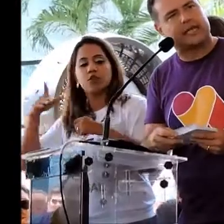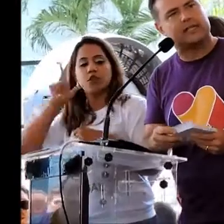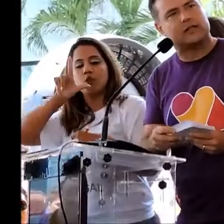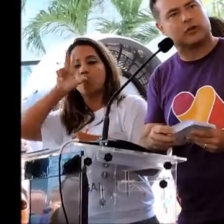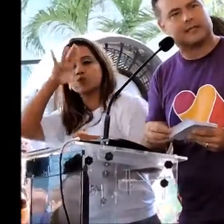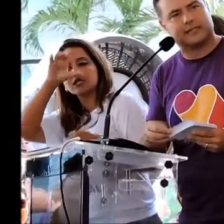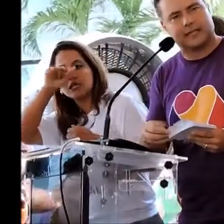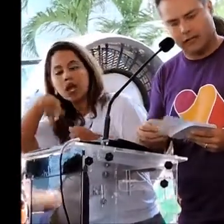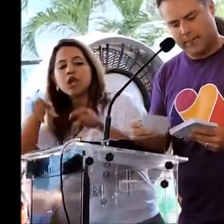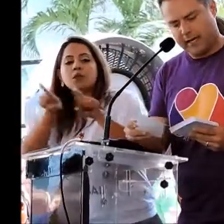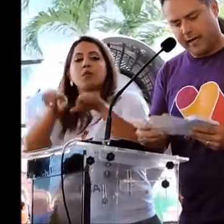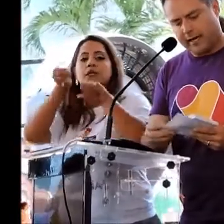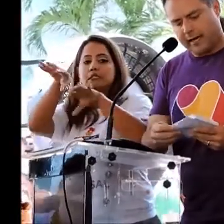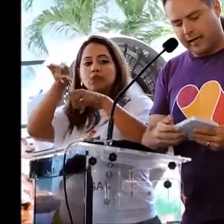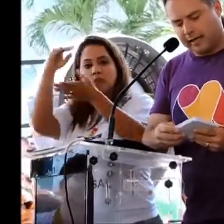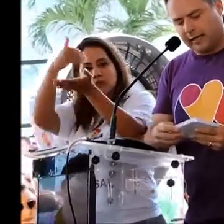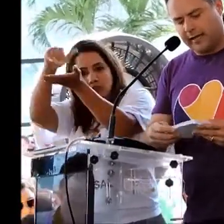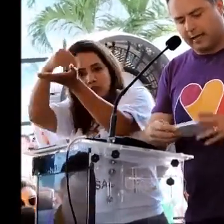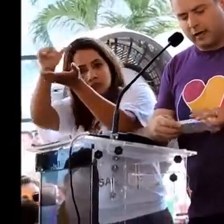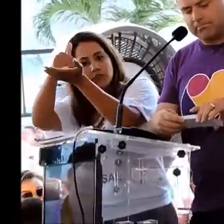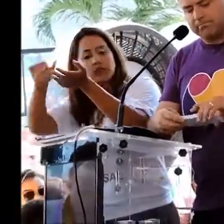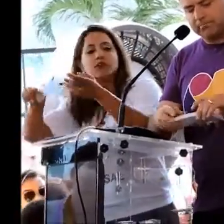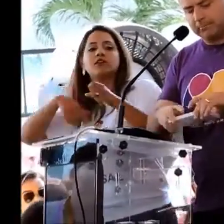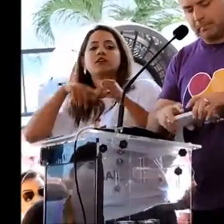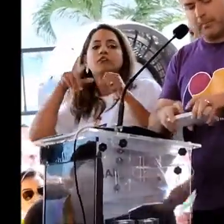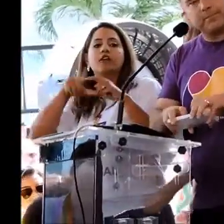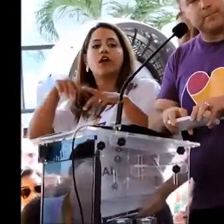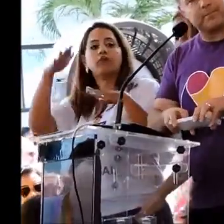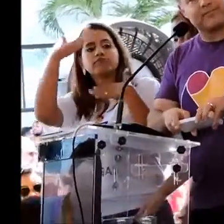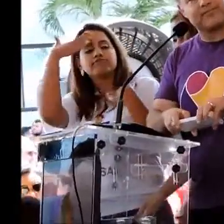Barbosa, secretário da Educação, que